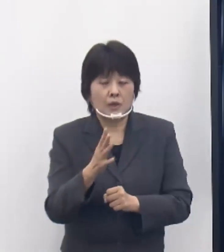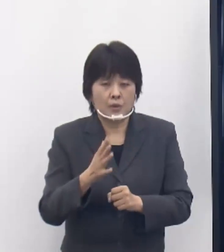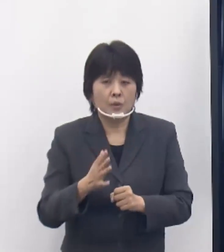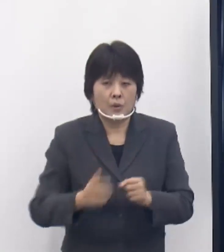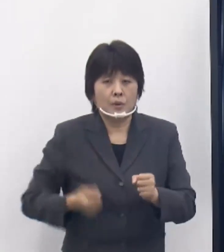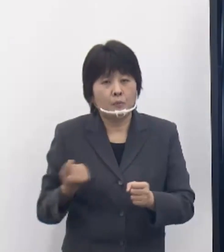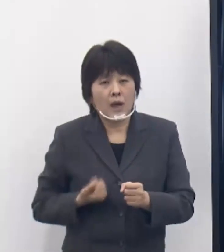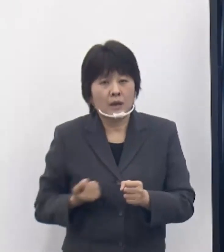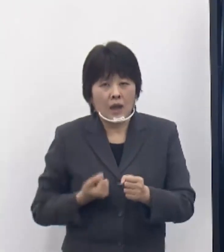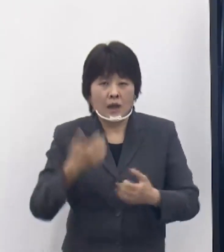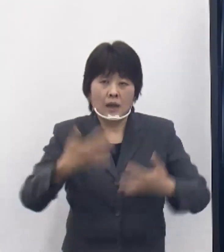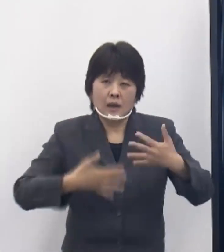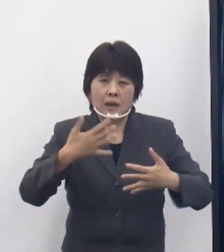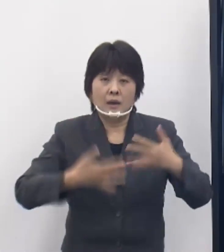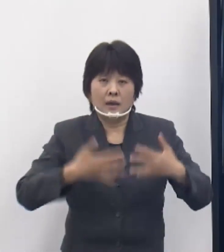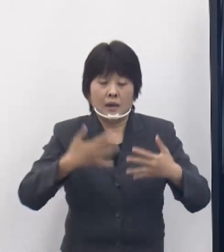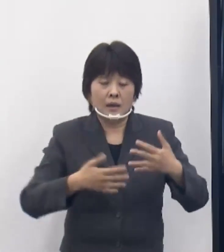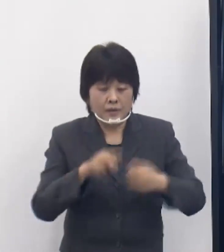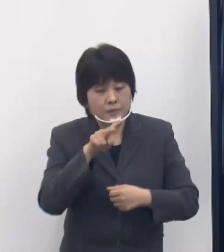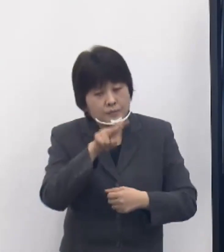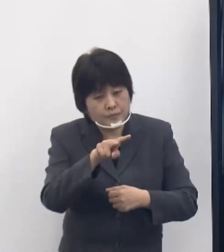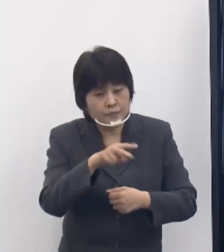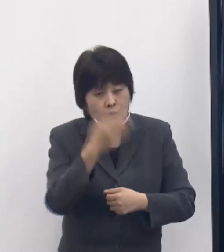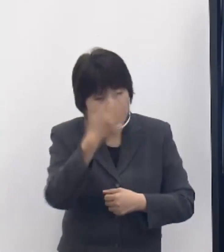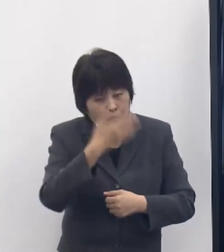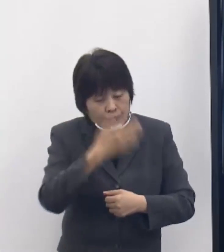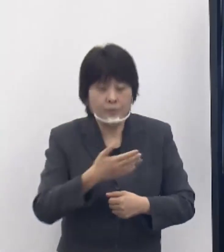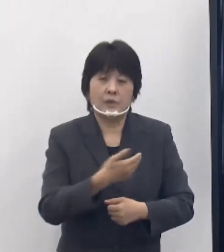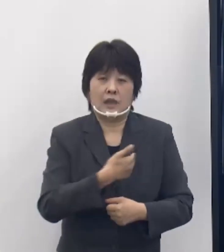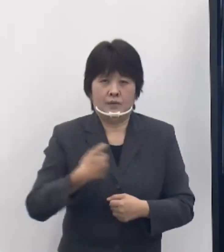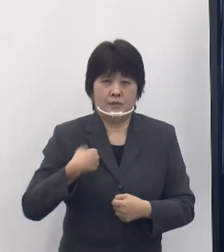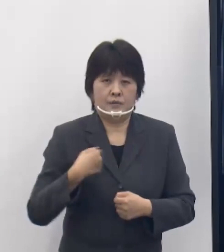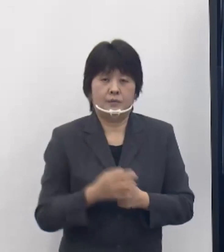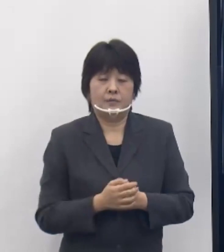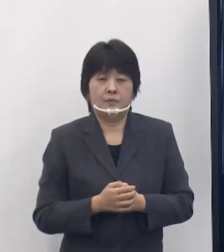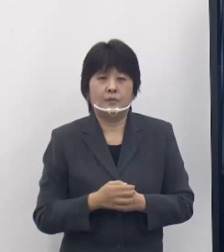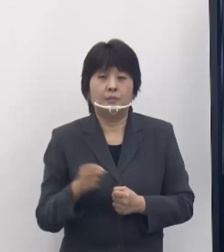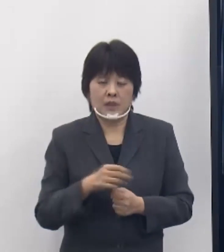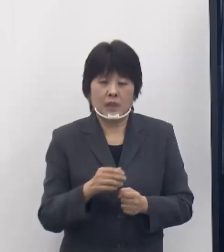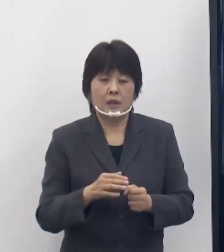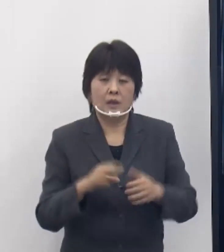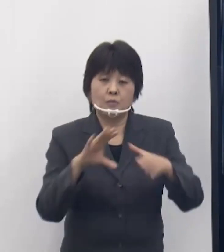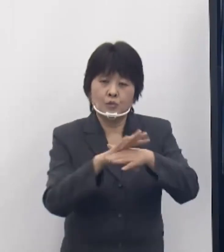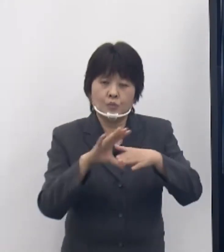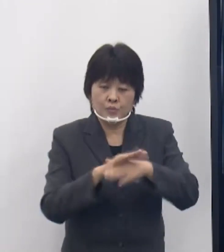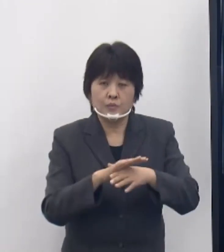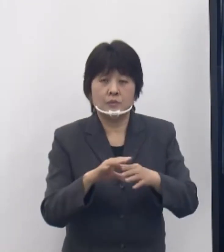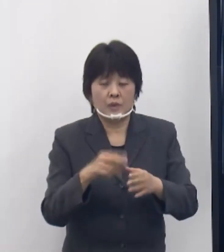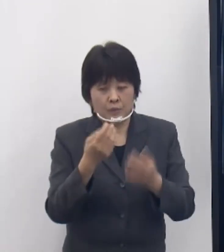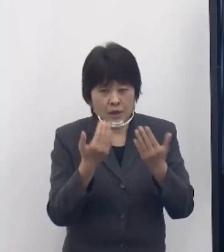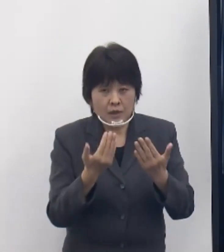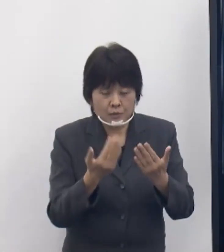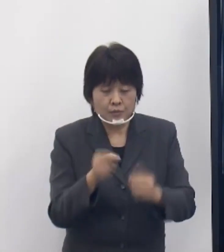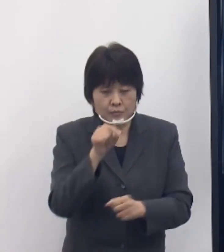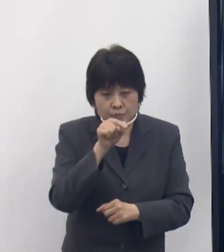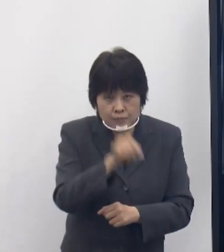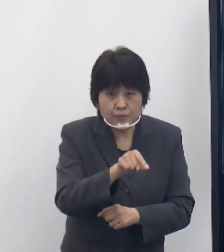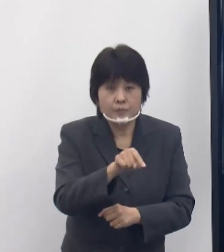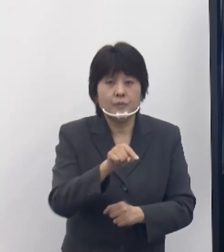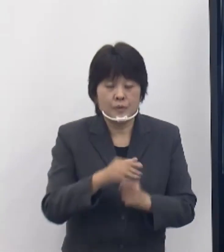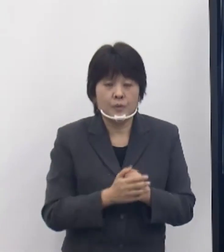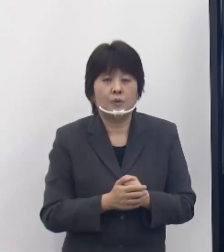で手軽に学ぶことができます。またテキストで学ぶの方をタップいたし